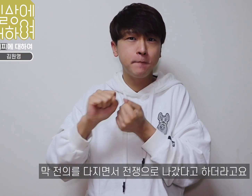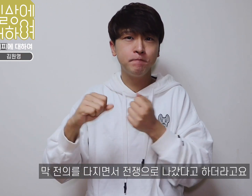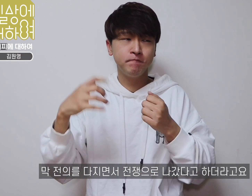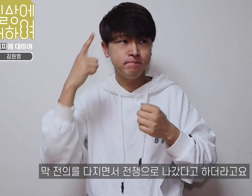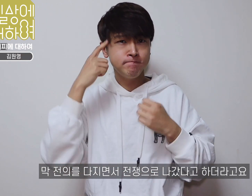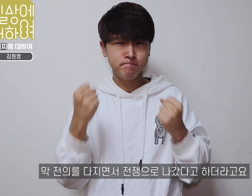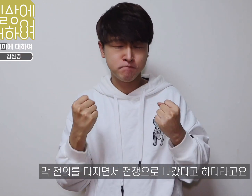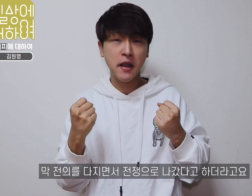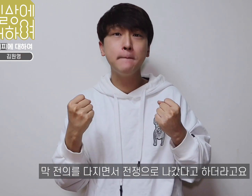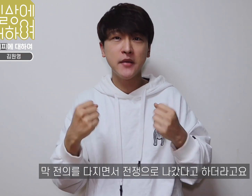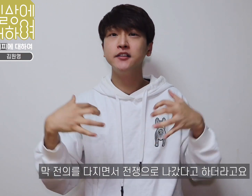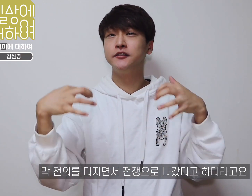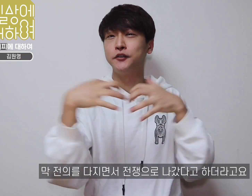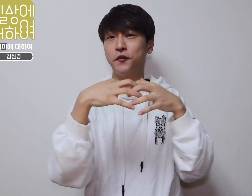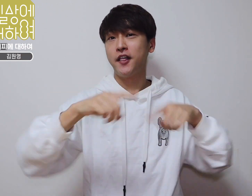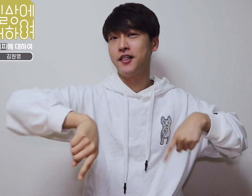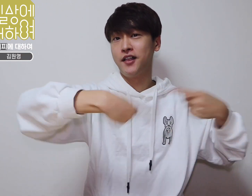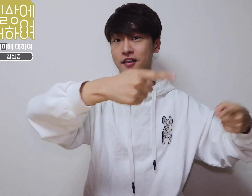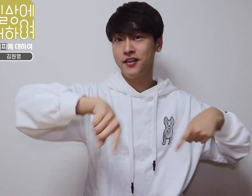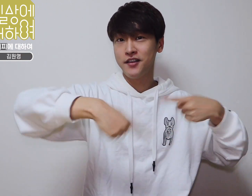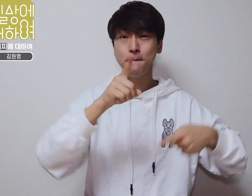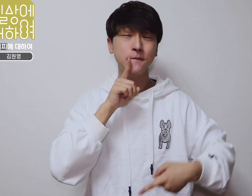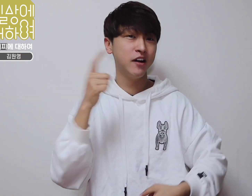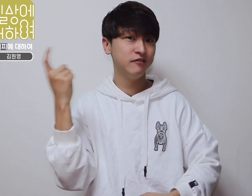전쟁으로 나갔다고 하더라고요.